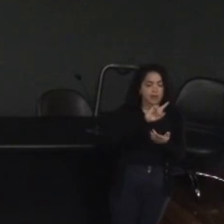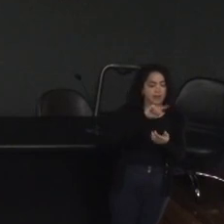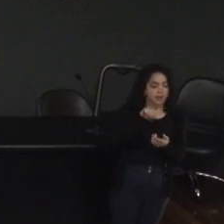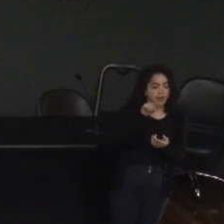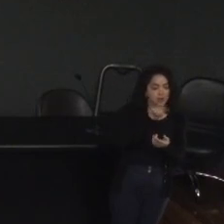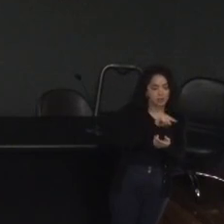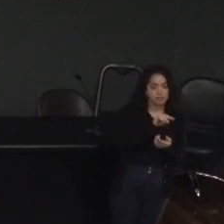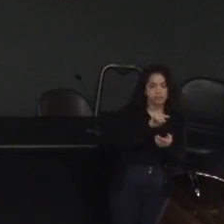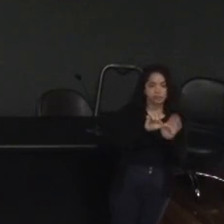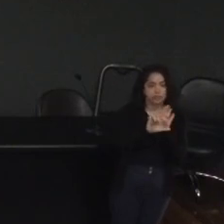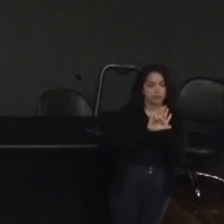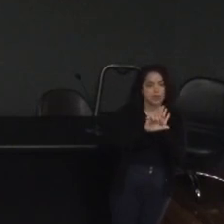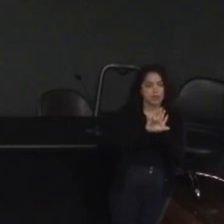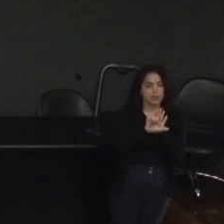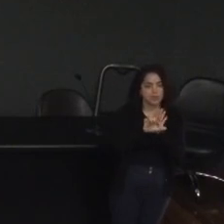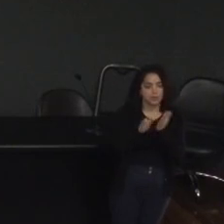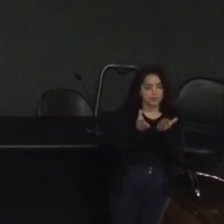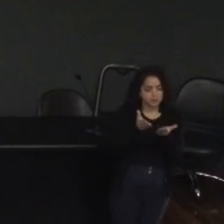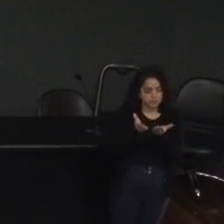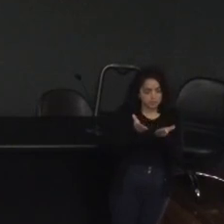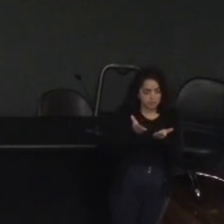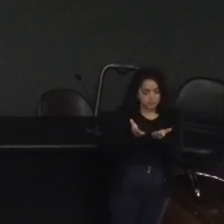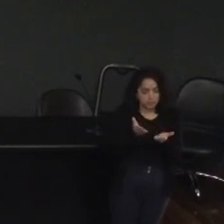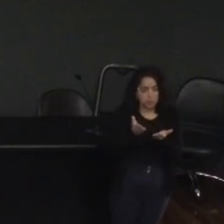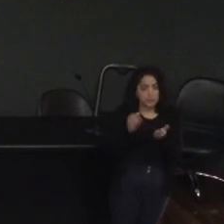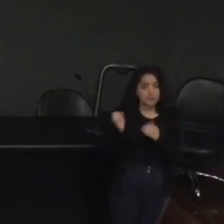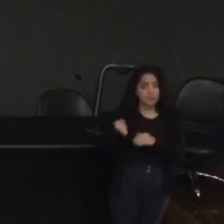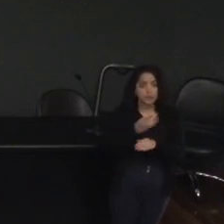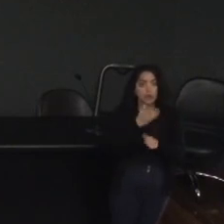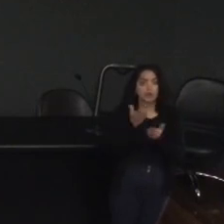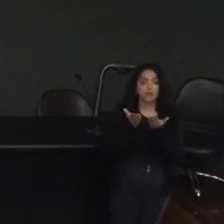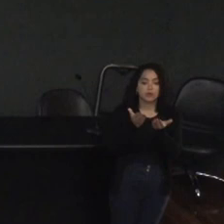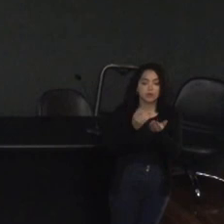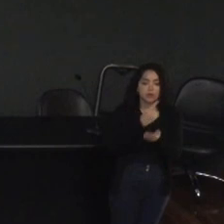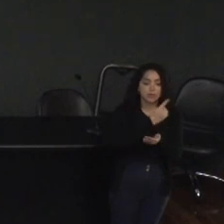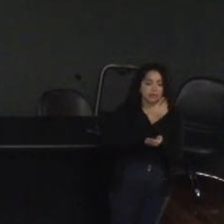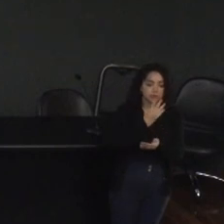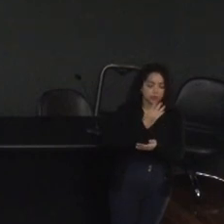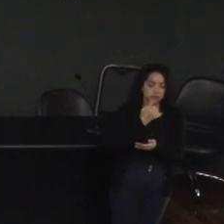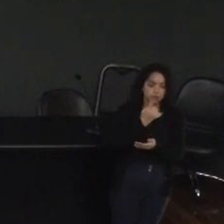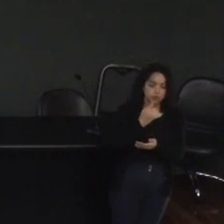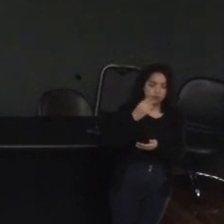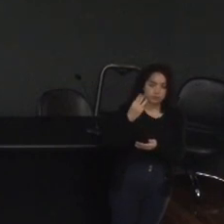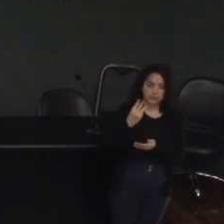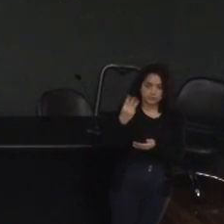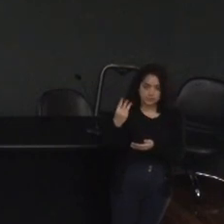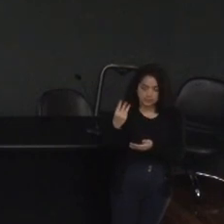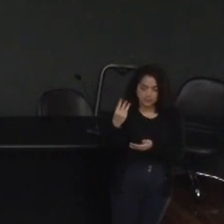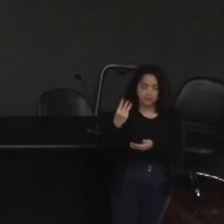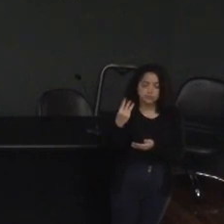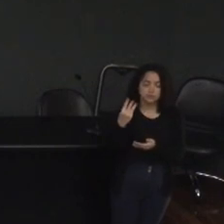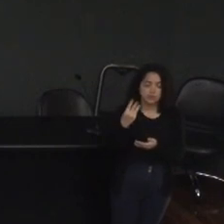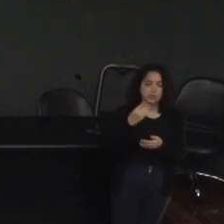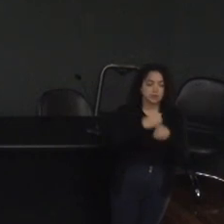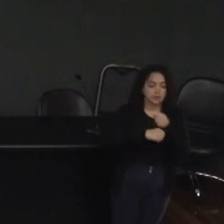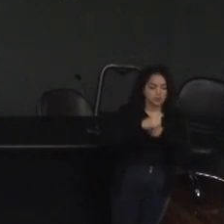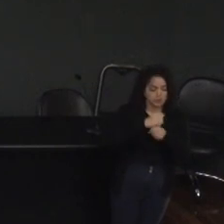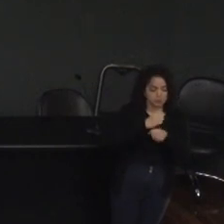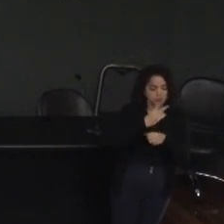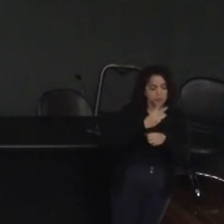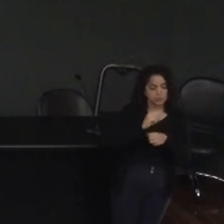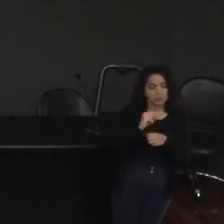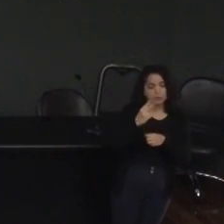a lei de licitações e a nova lei de licitações a 14133 que é de 2021